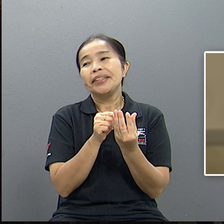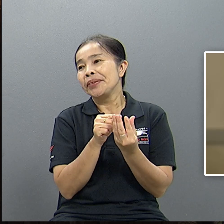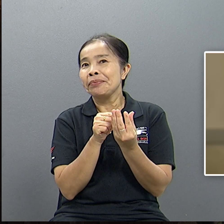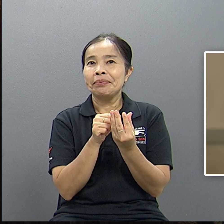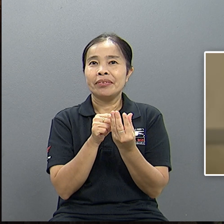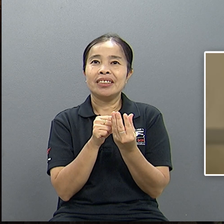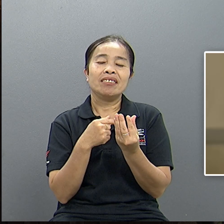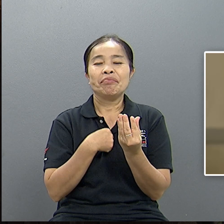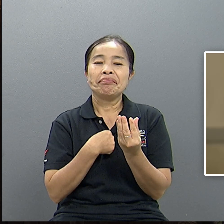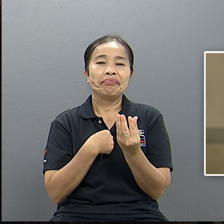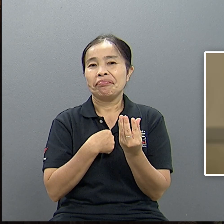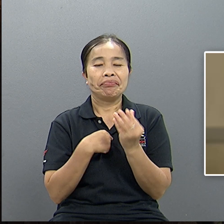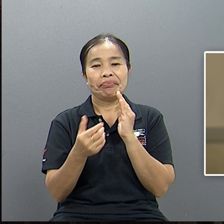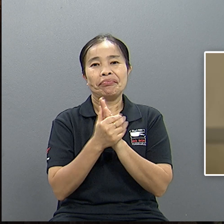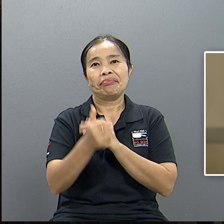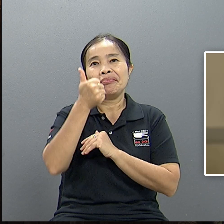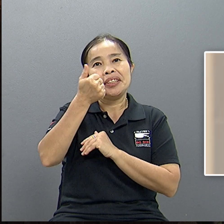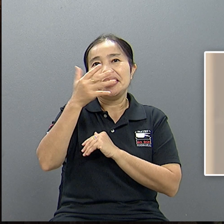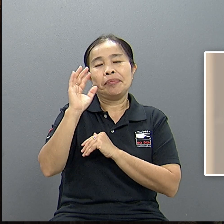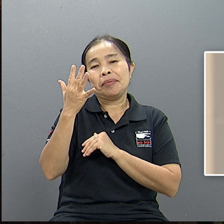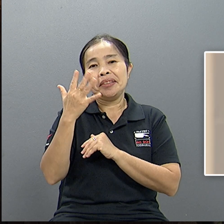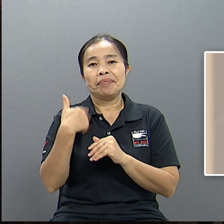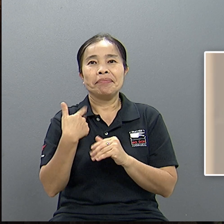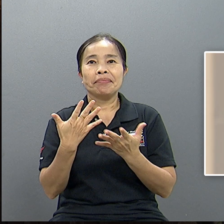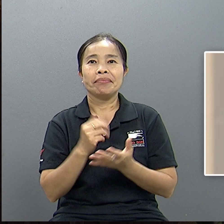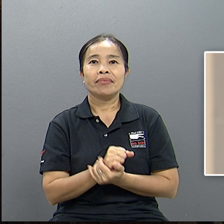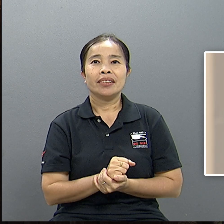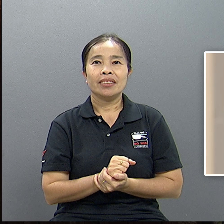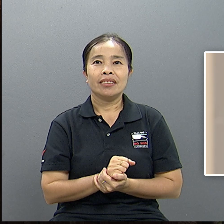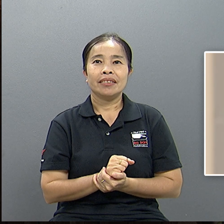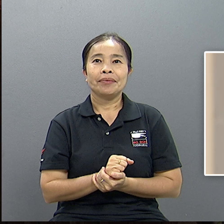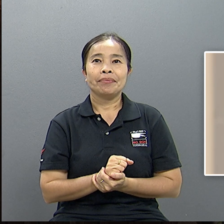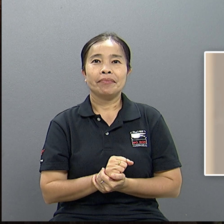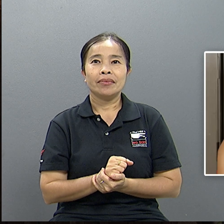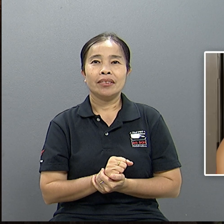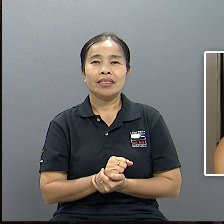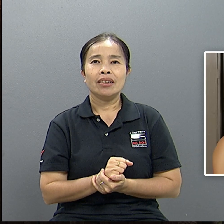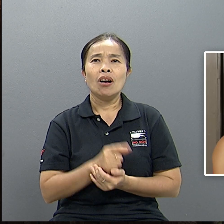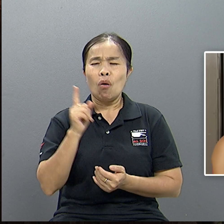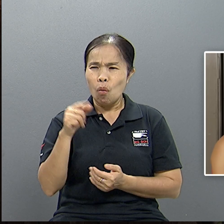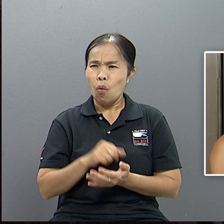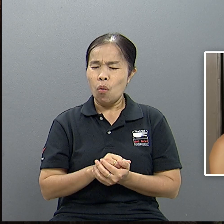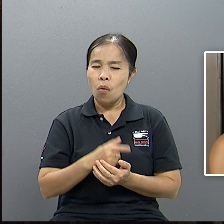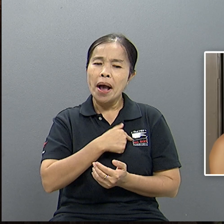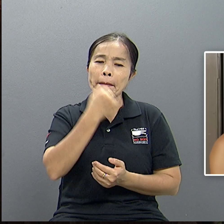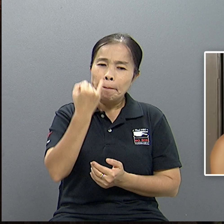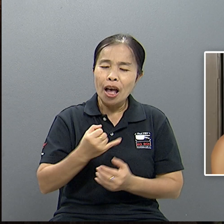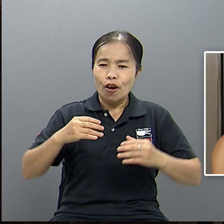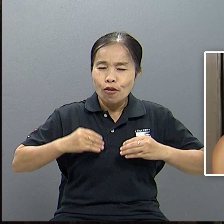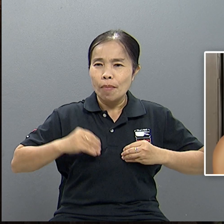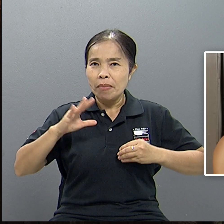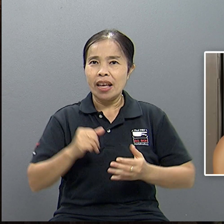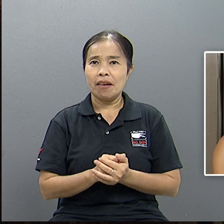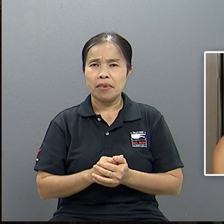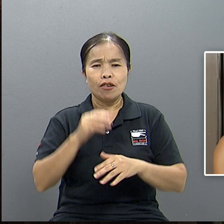ๆฉันคงไม่ได้ดีในเรื่องมะปรางริ้วแน่ ๆอย่าท้อถอยสิแม่วาดเธอก็เป็น